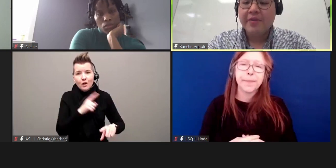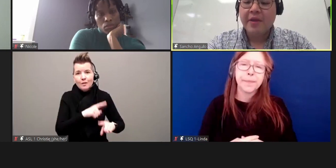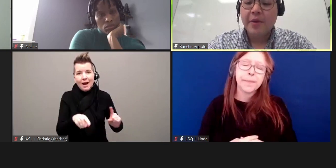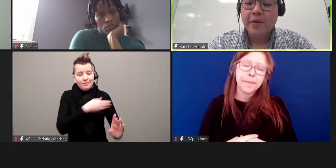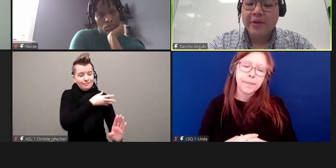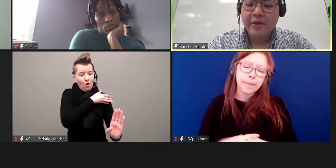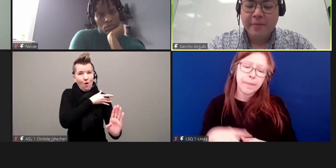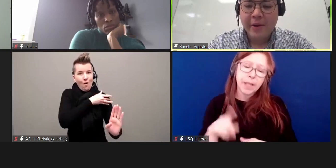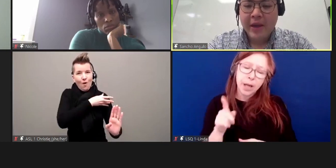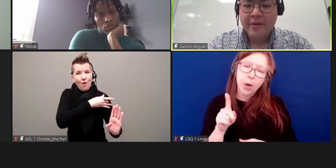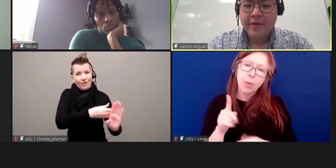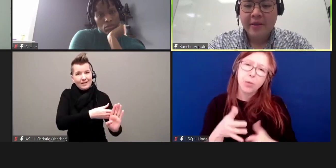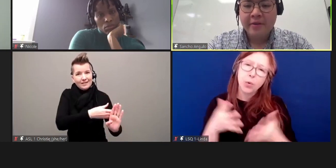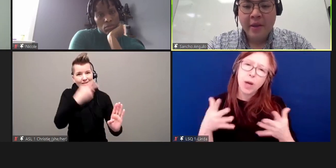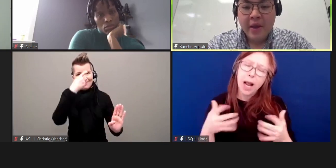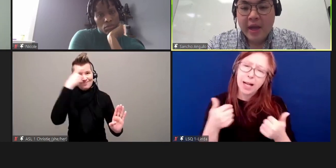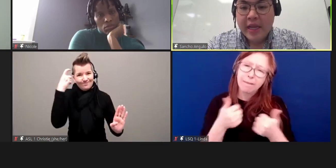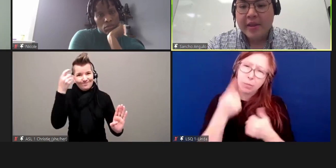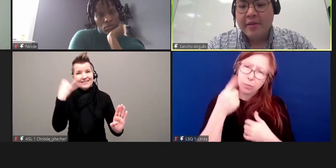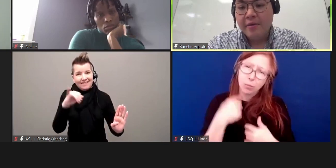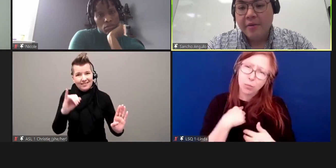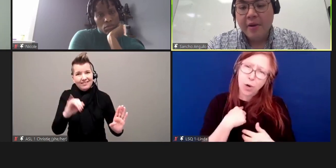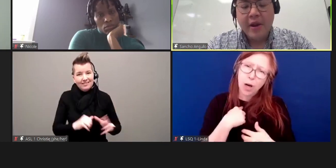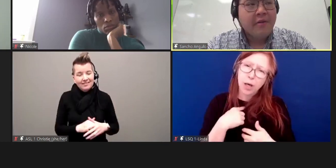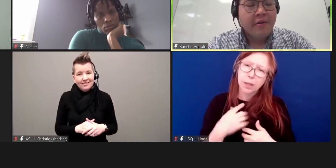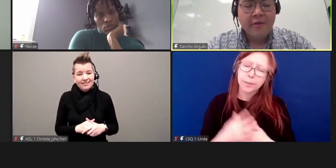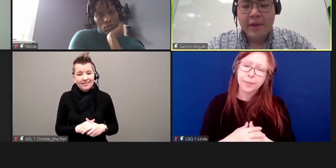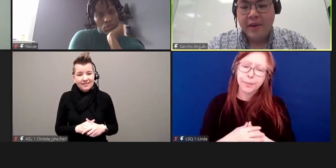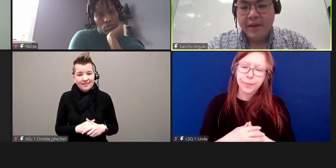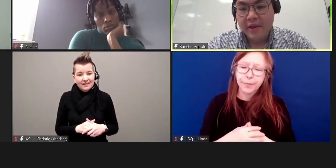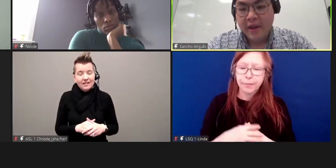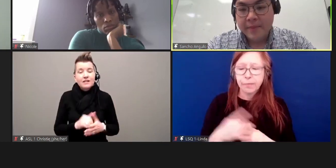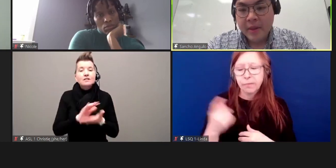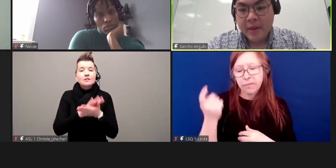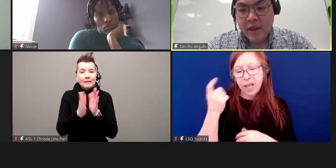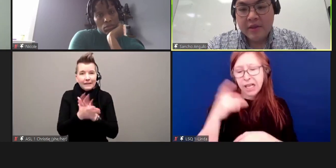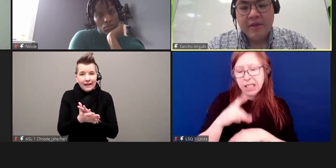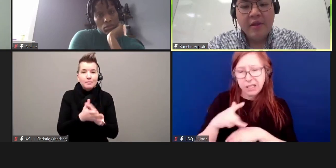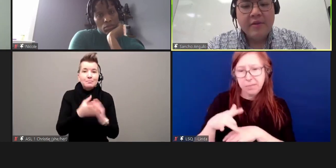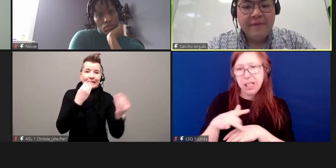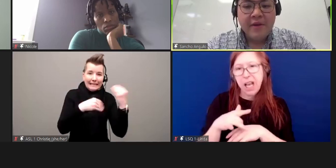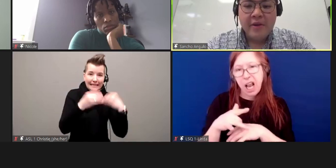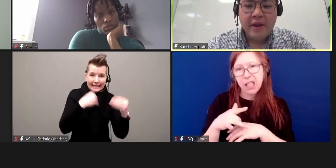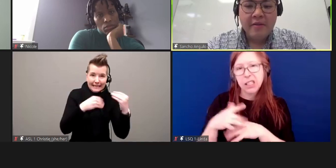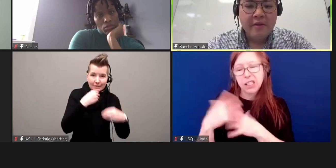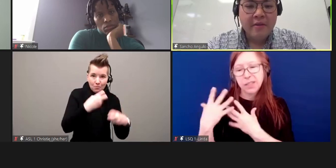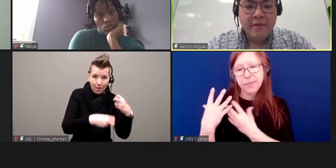Un des plus grands défis pour moi, étant quelqu'un avec ces expériences, l'expérience